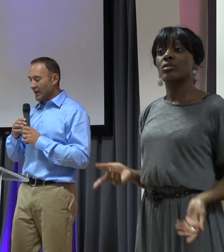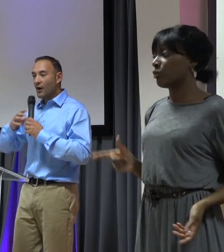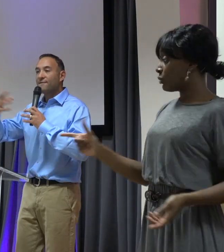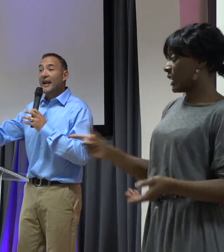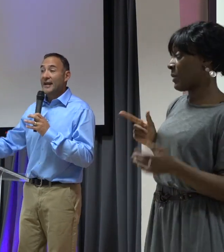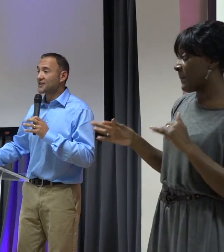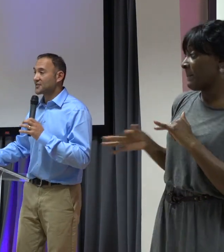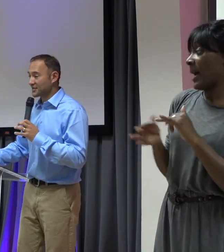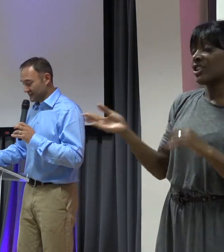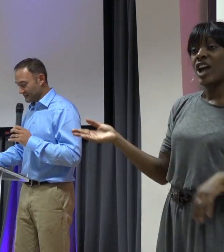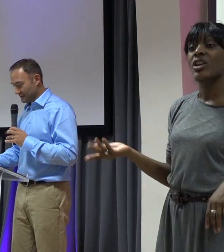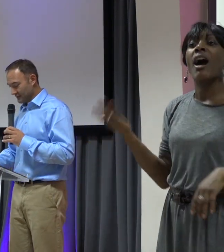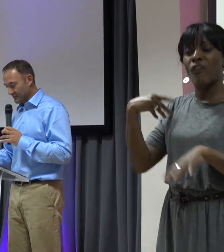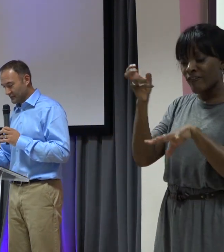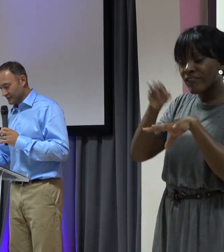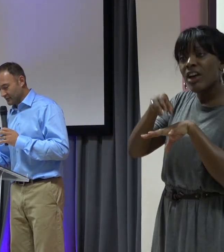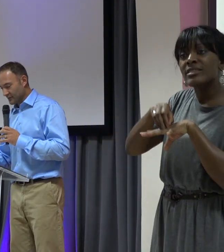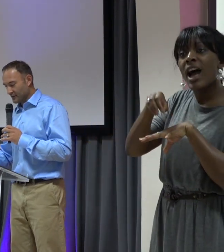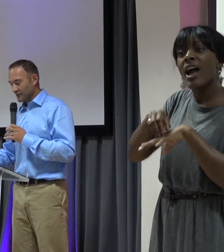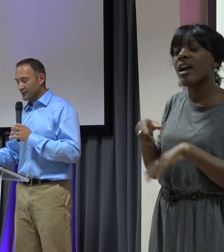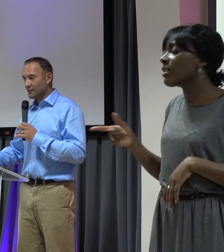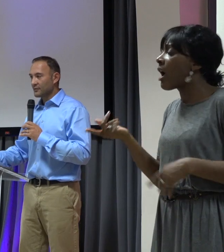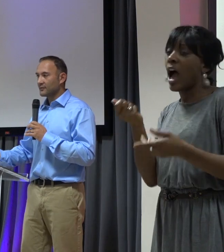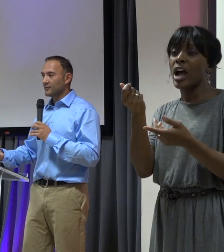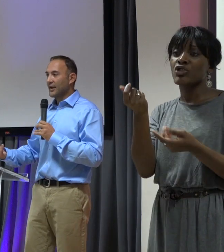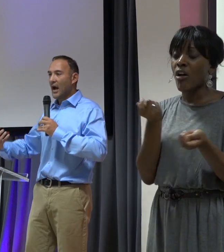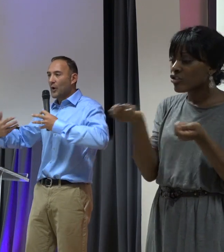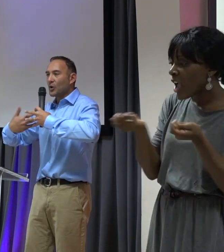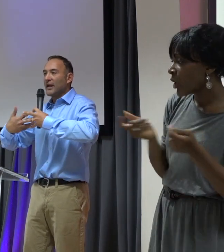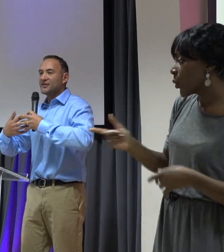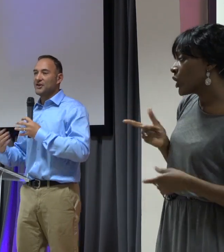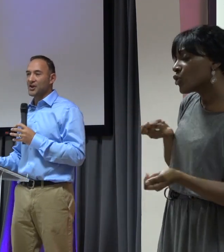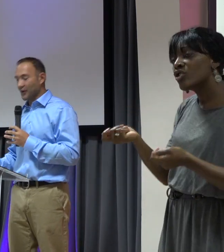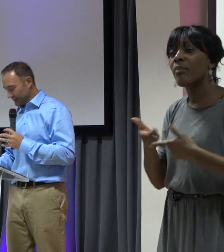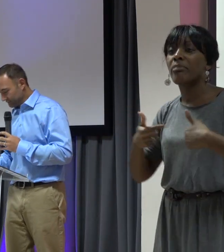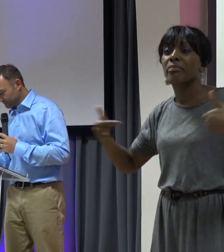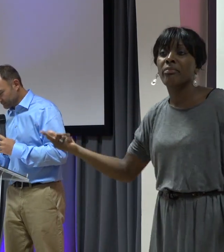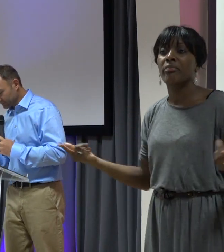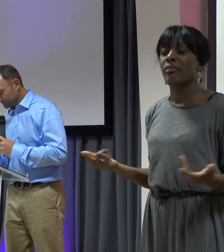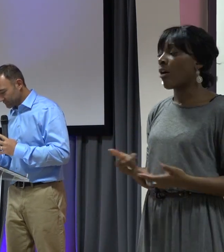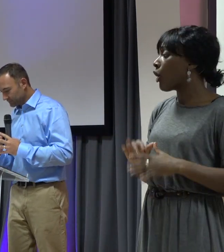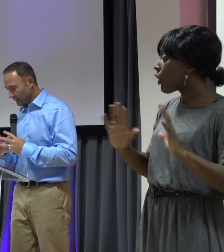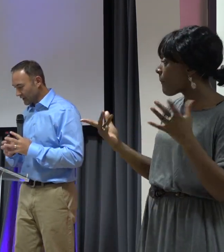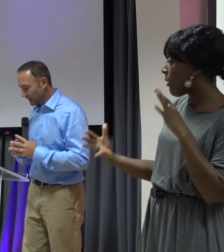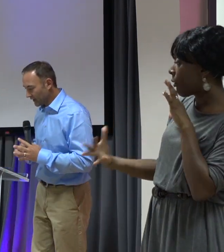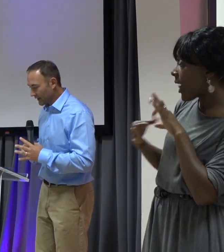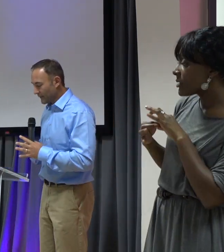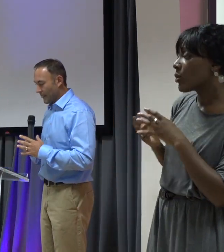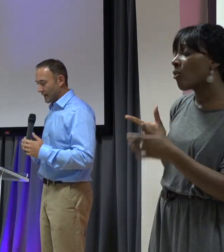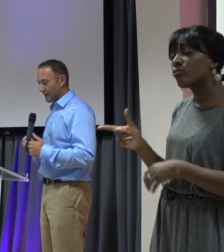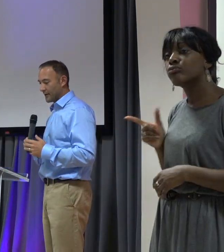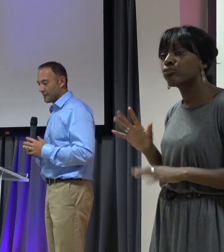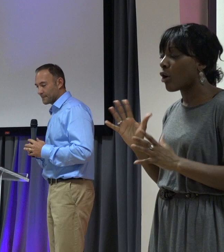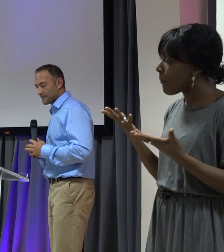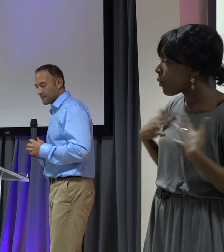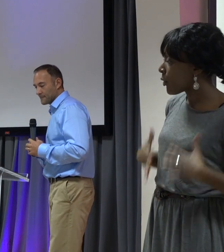mariage, in our finances, par rapport à la gestion de notre finance, in how we relate to each other. et comment est-ce qu'on se